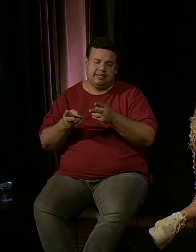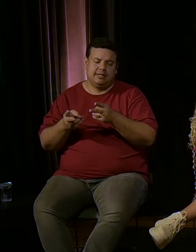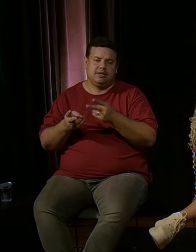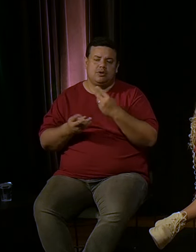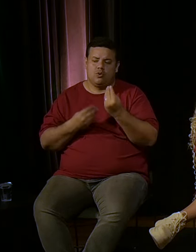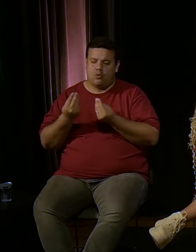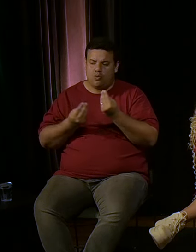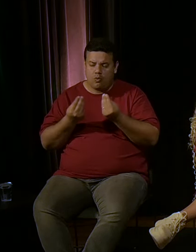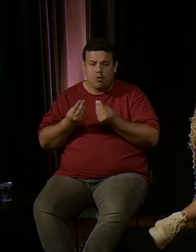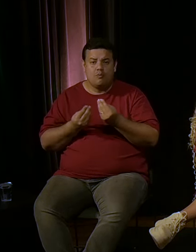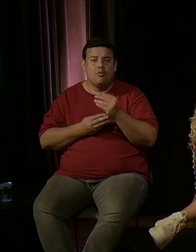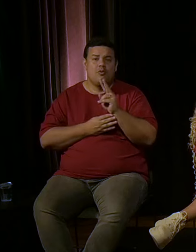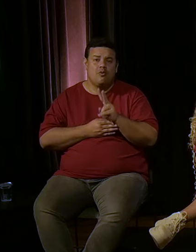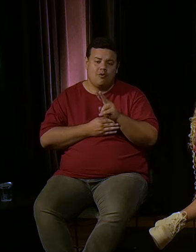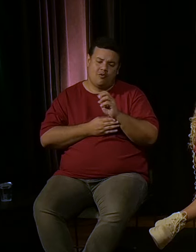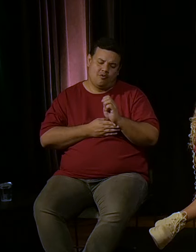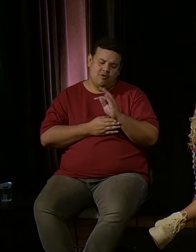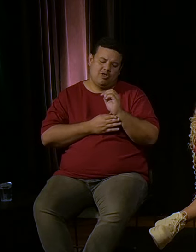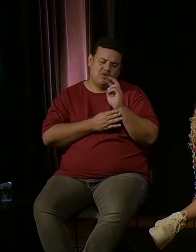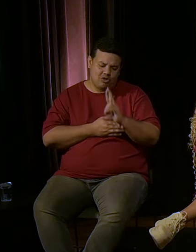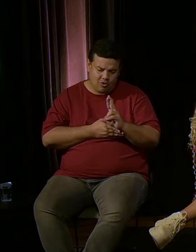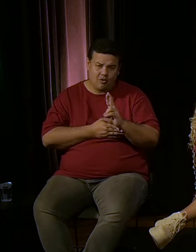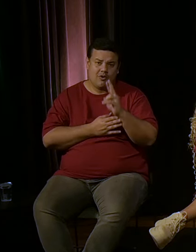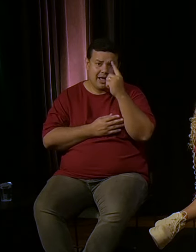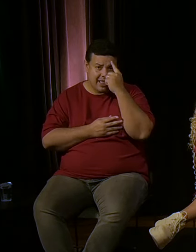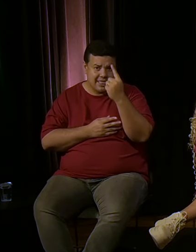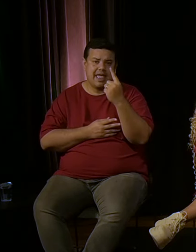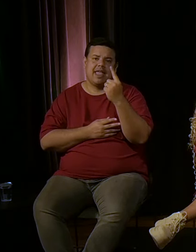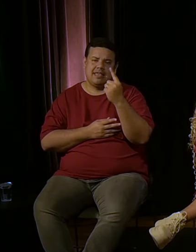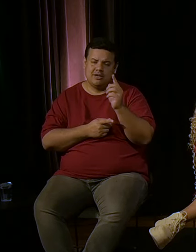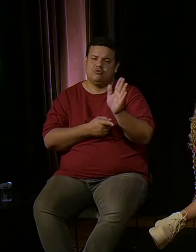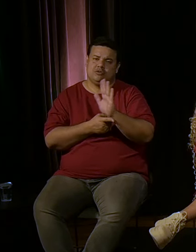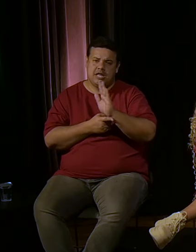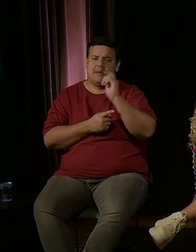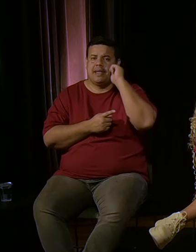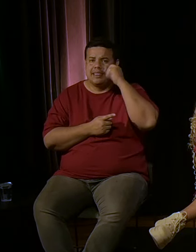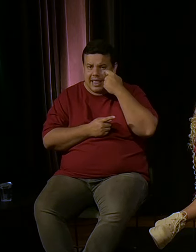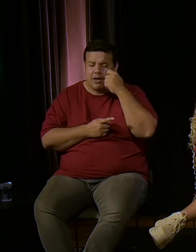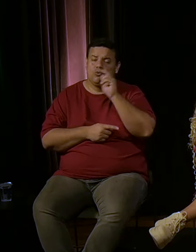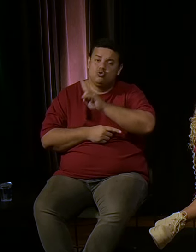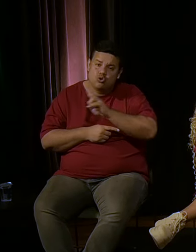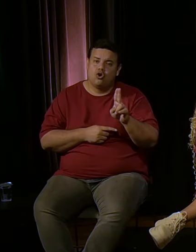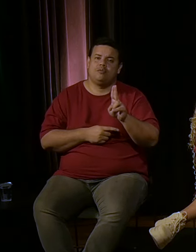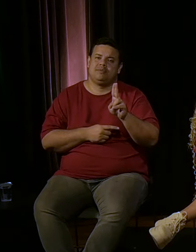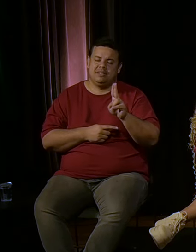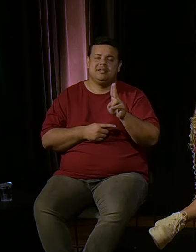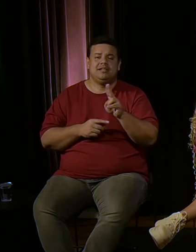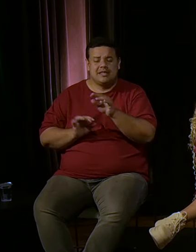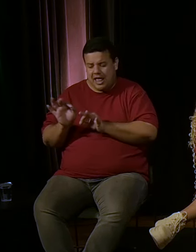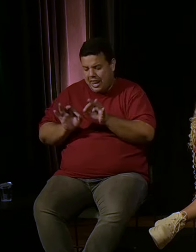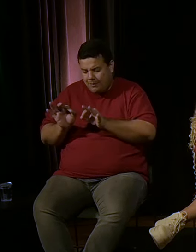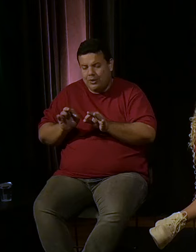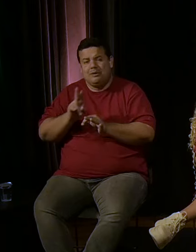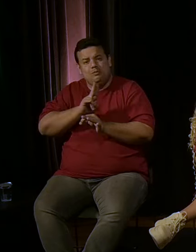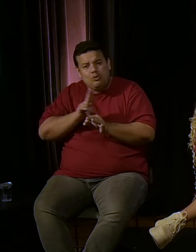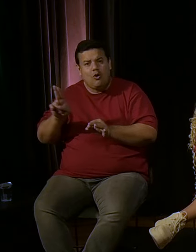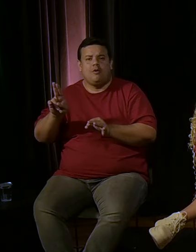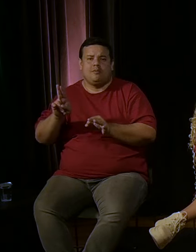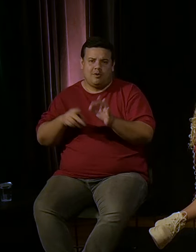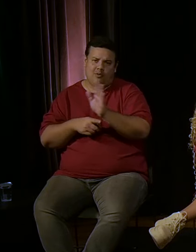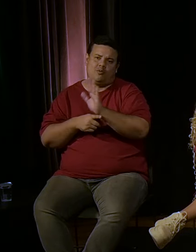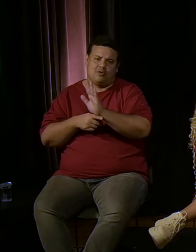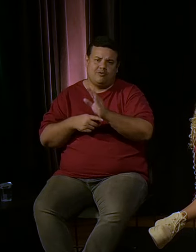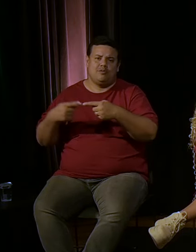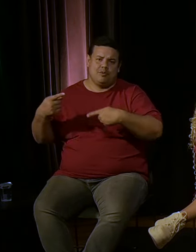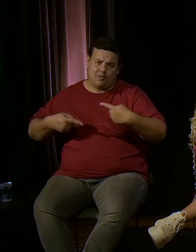como um vetor a ideia, enfim, nomear o cinema negro, nomear, enfim, o que a gente está elaborando também com esses filmes e com